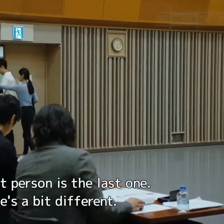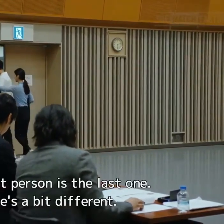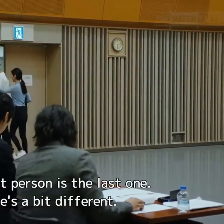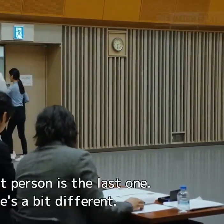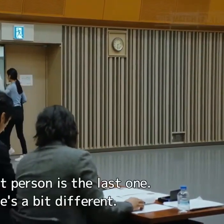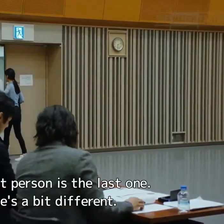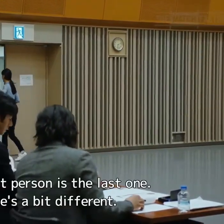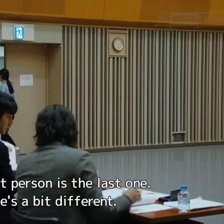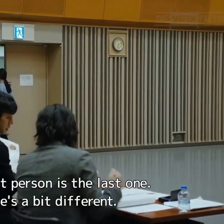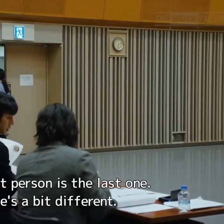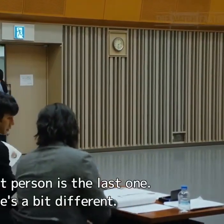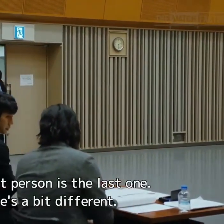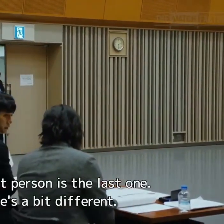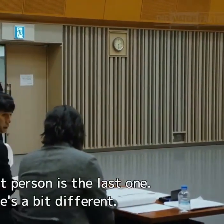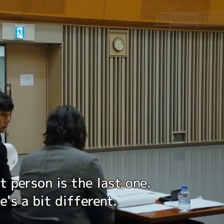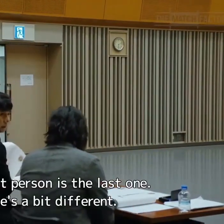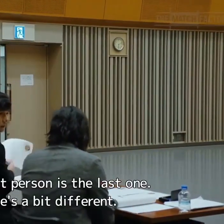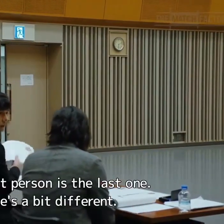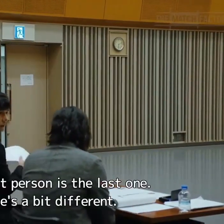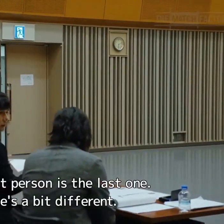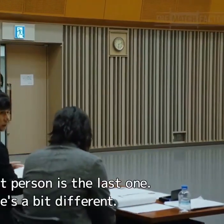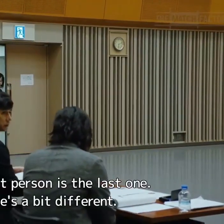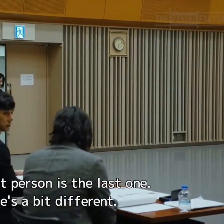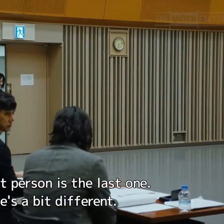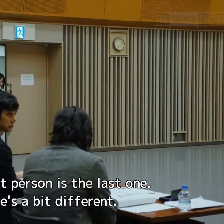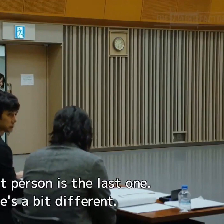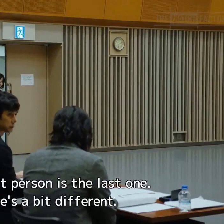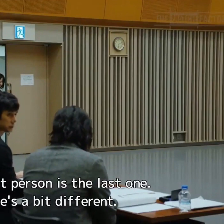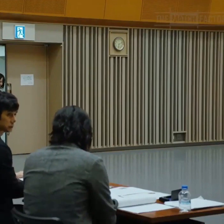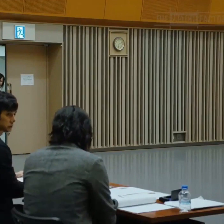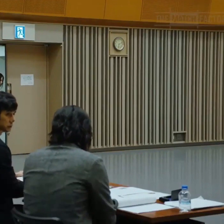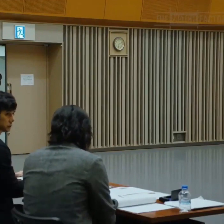次が最後です。少し変わっています。